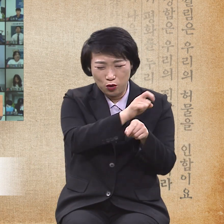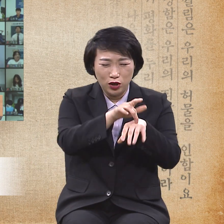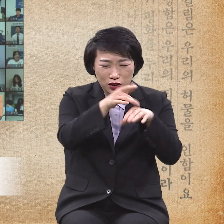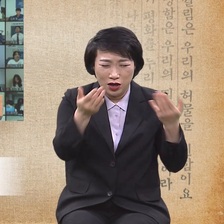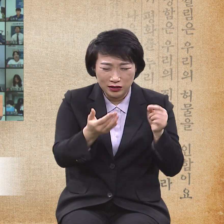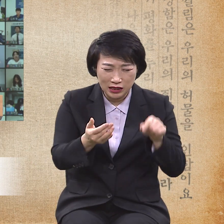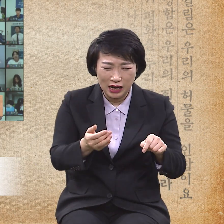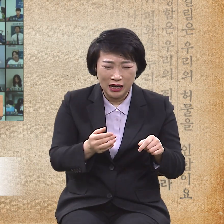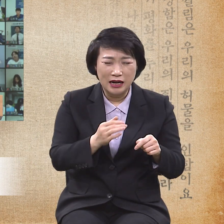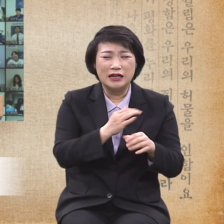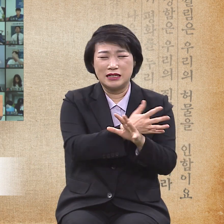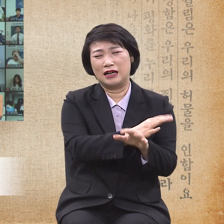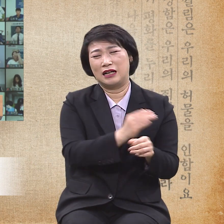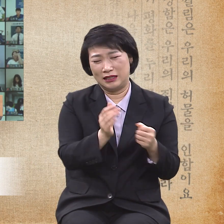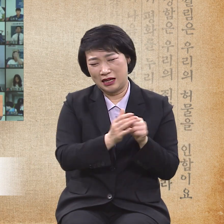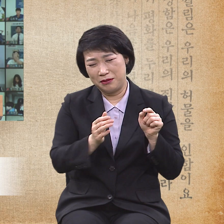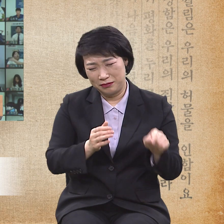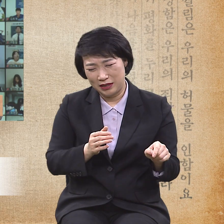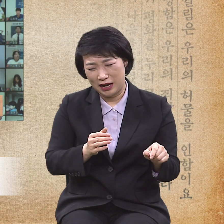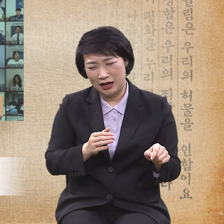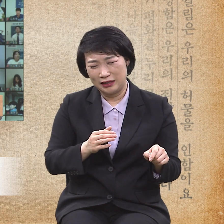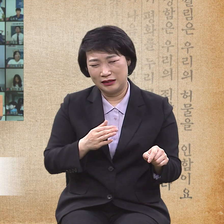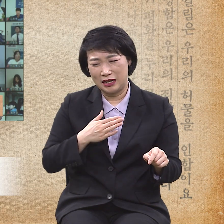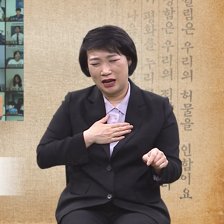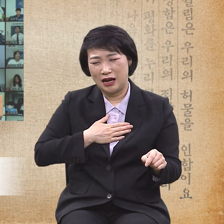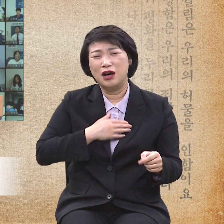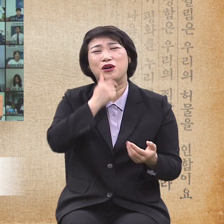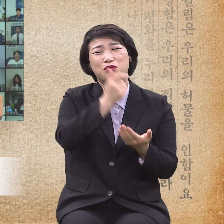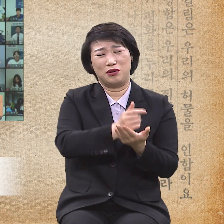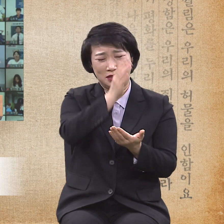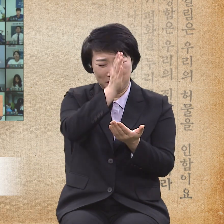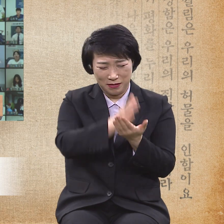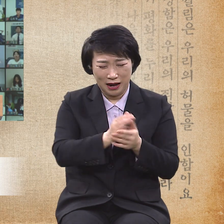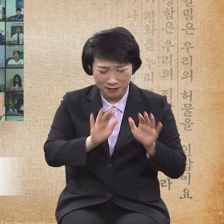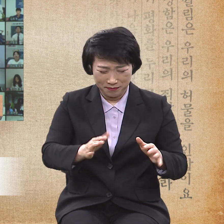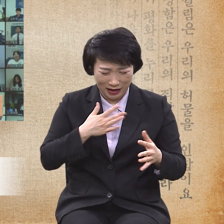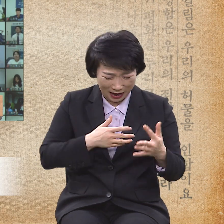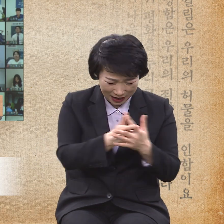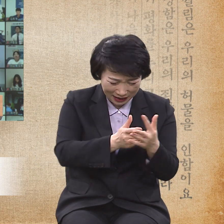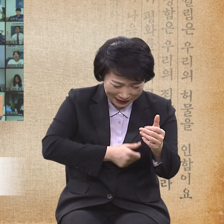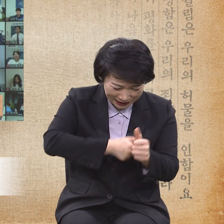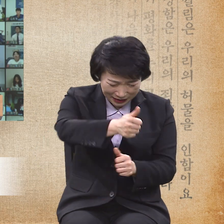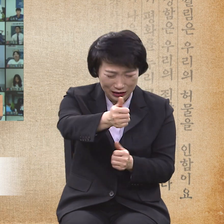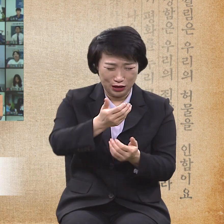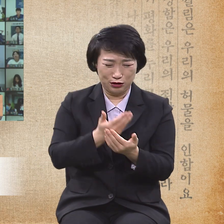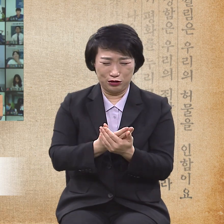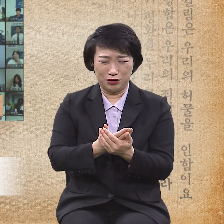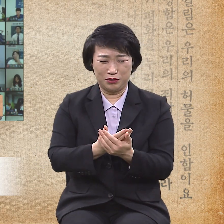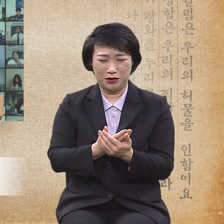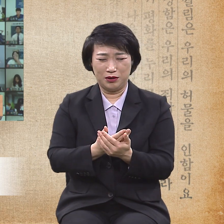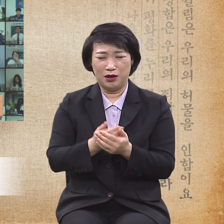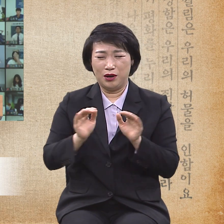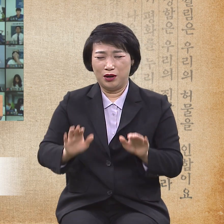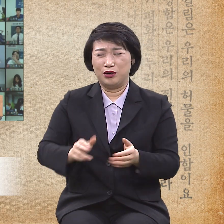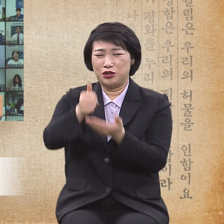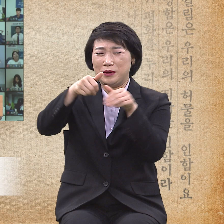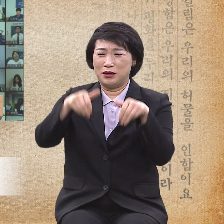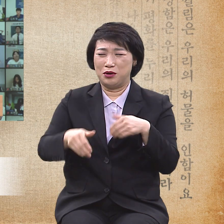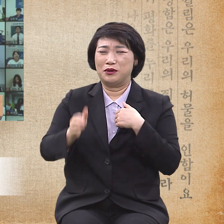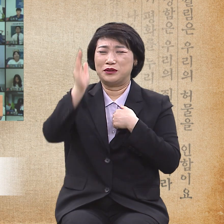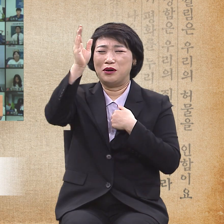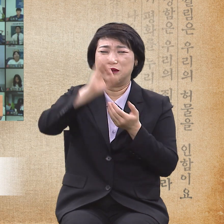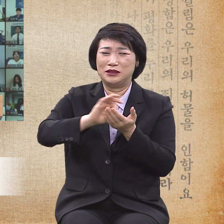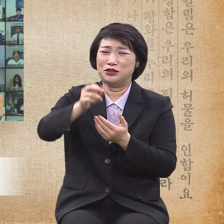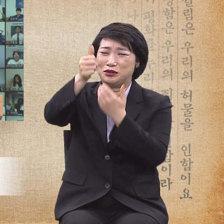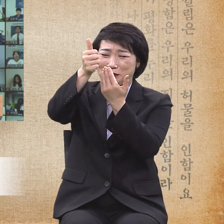마귀사단 귀신의 장난입니다. 논하지 말게 하시고 이기게 하옵소서. 주의 종을